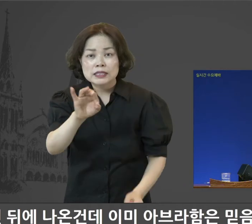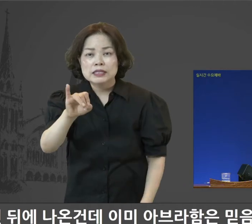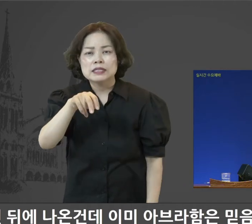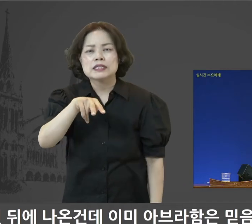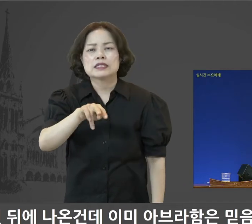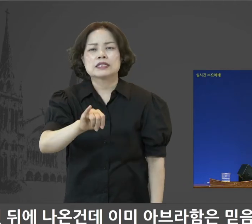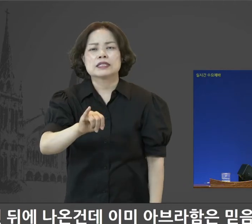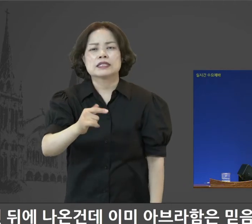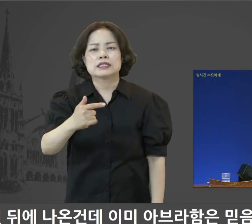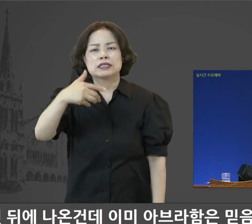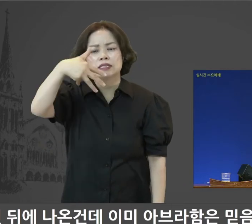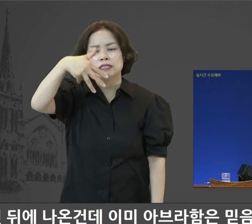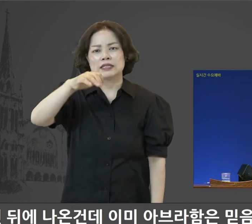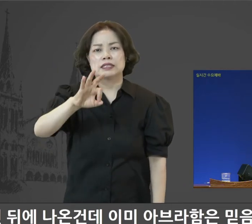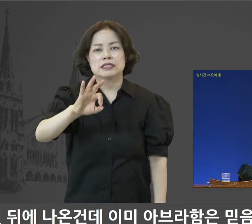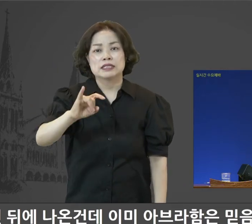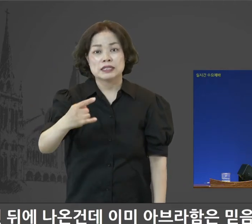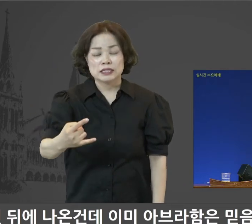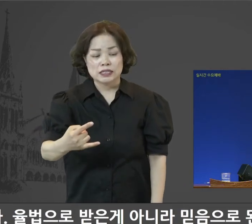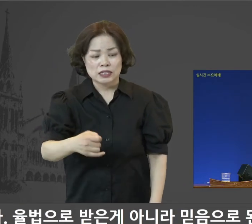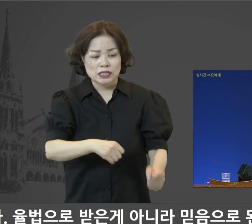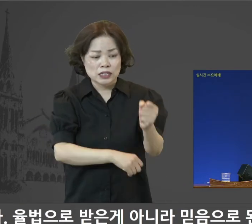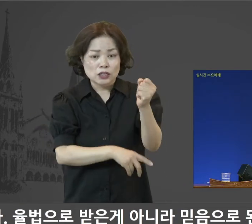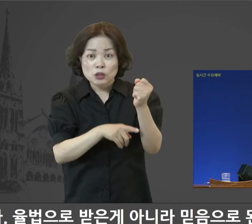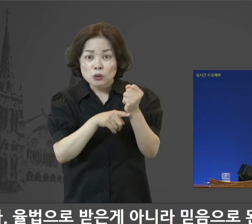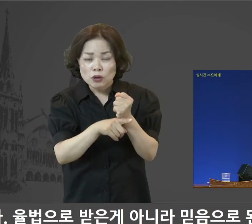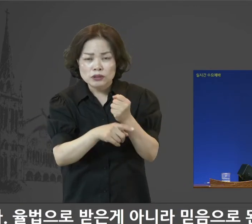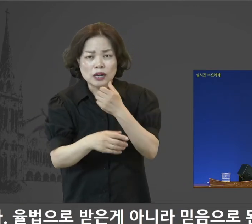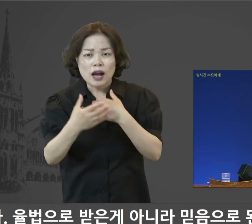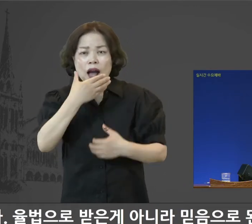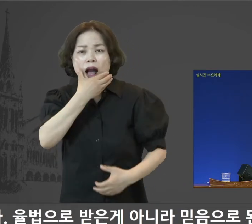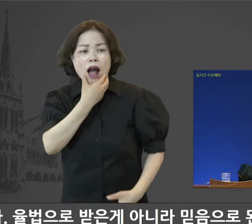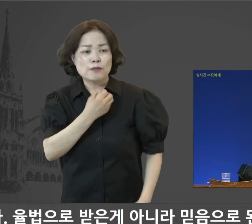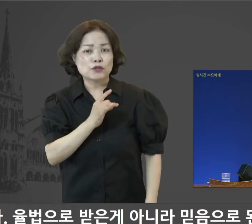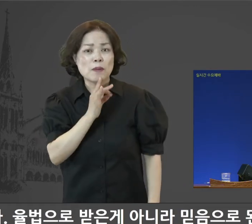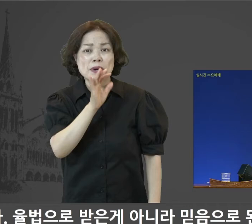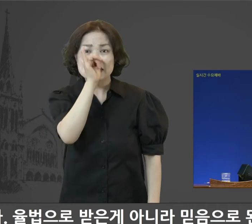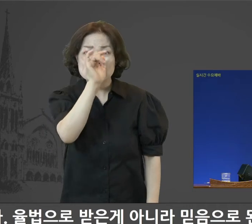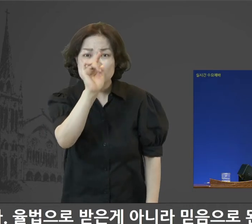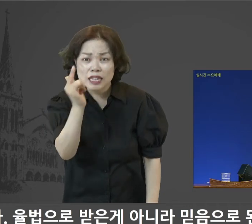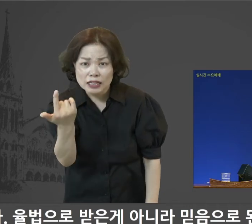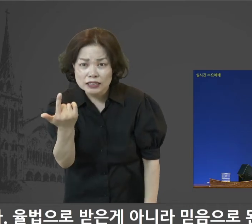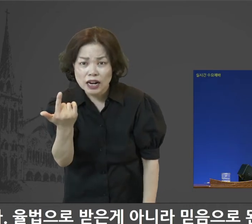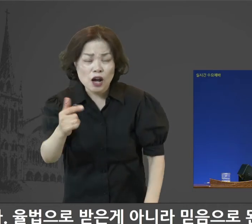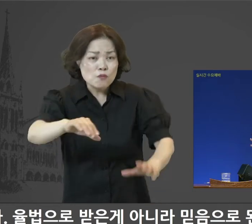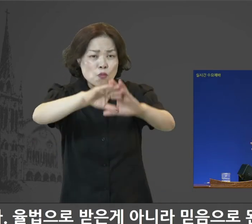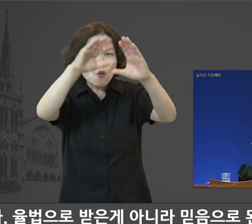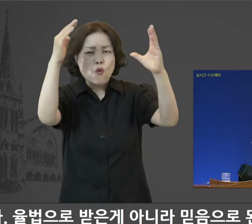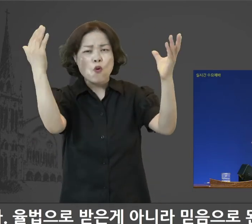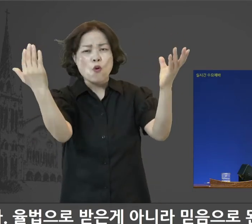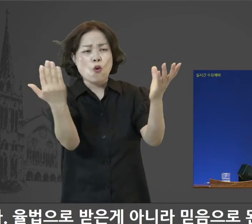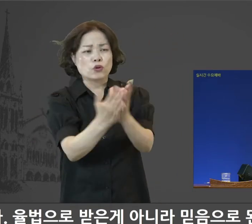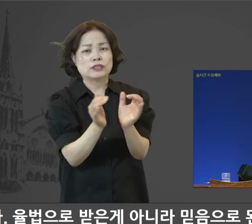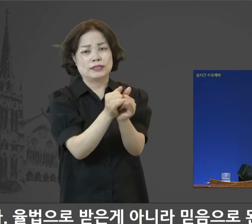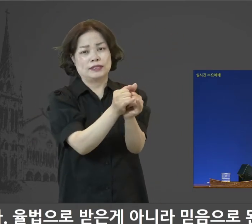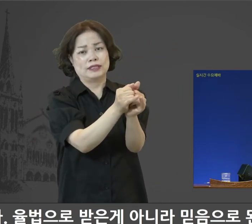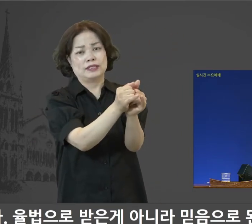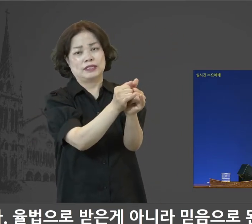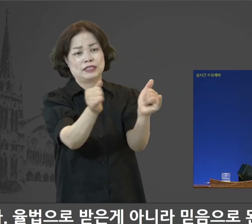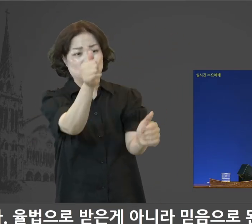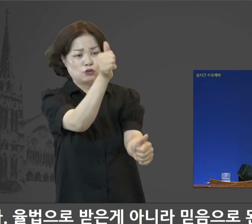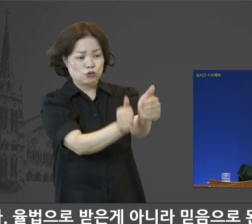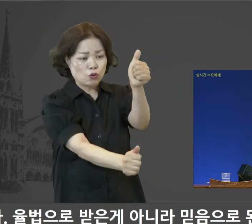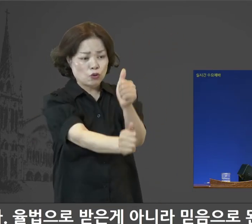그 원리가 아브라함에게만 적용되는 것이 아니라 이후로 오는 모든 세대에게도